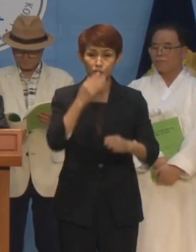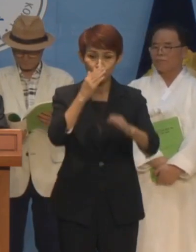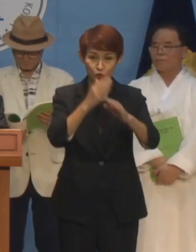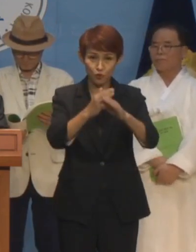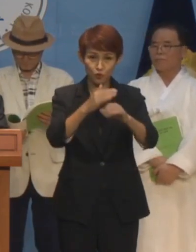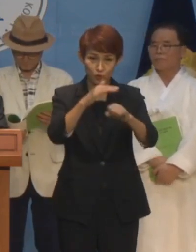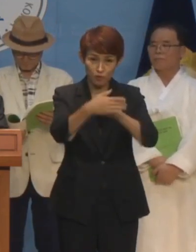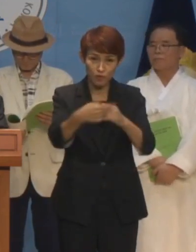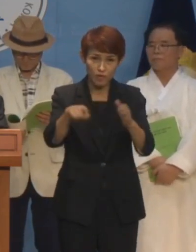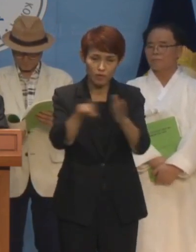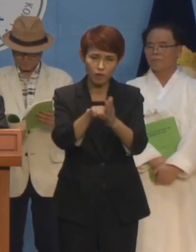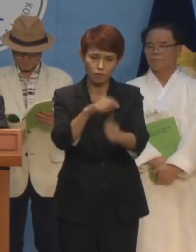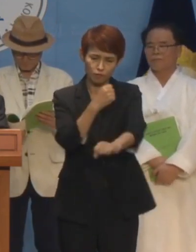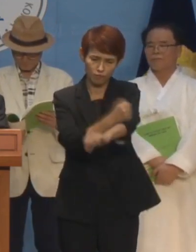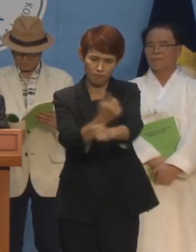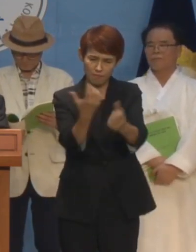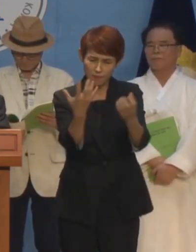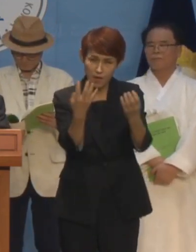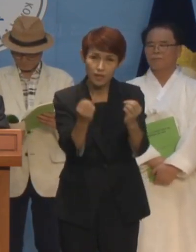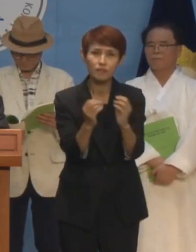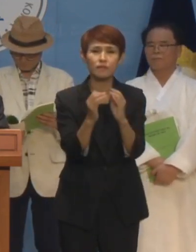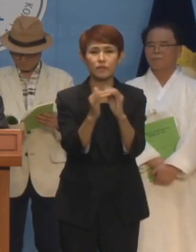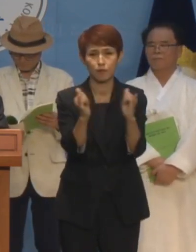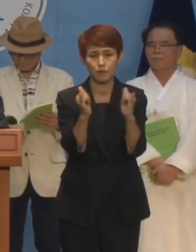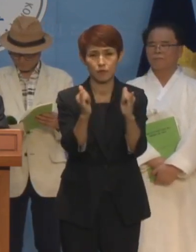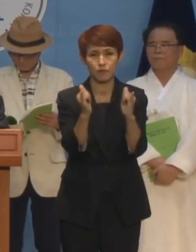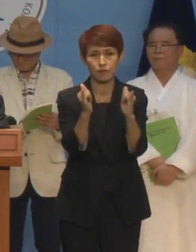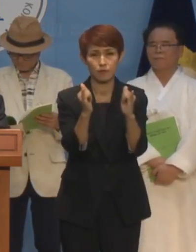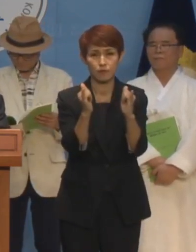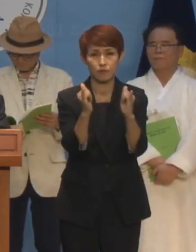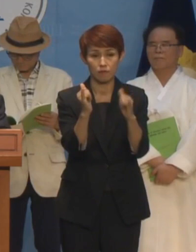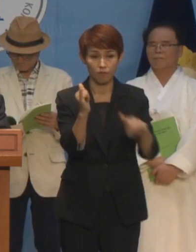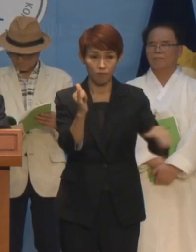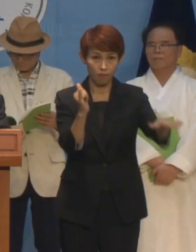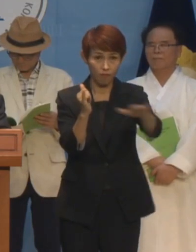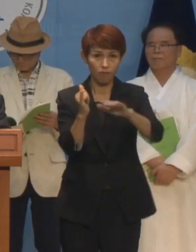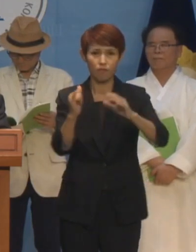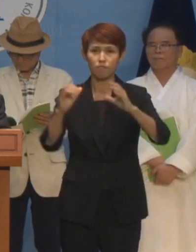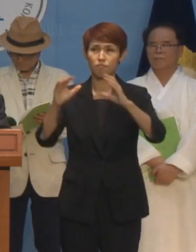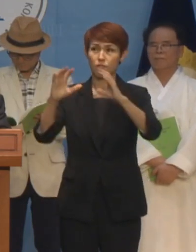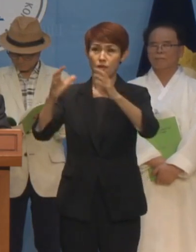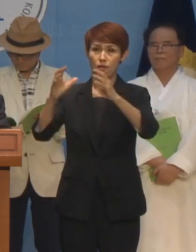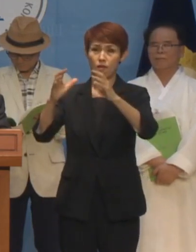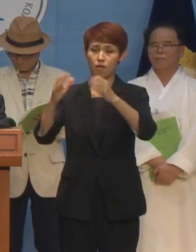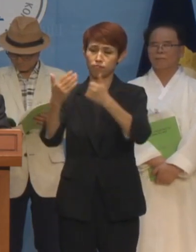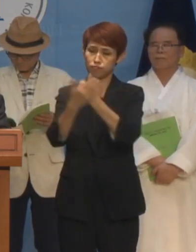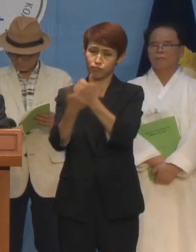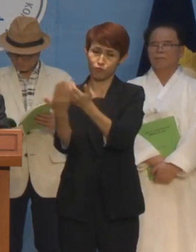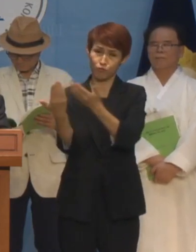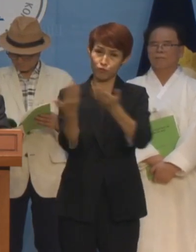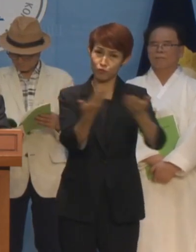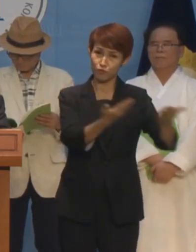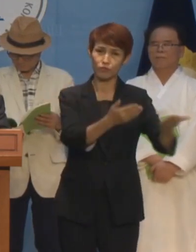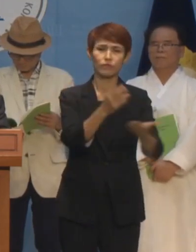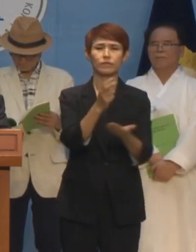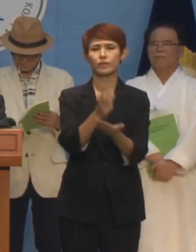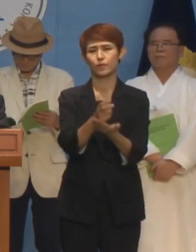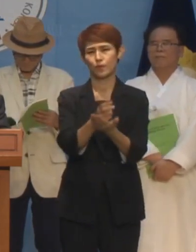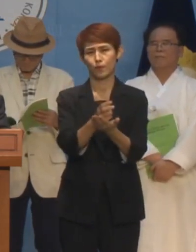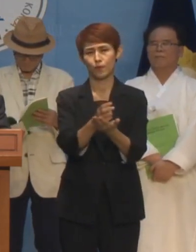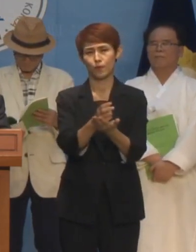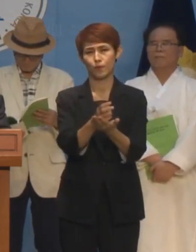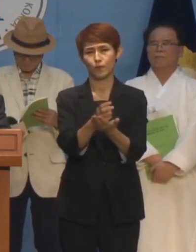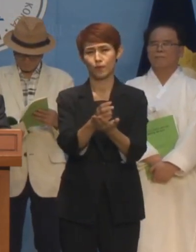민주주의를 위해 헌신하고 노력한 사람들이 국가적으로 대우받는 법제도와